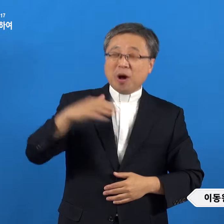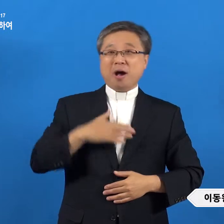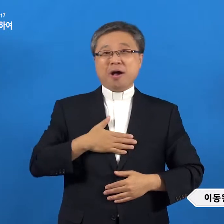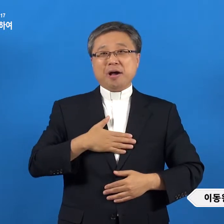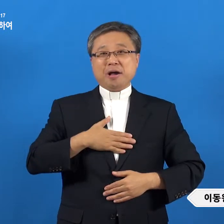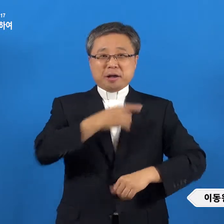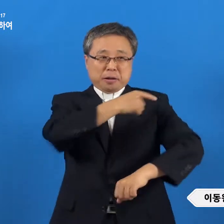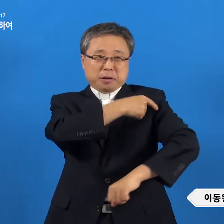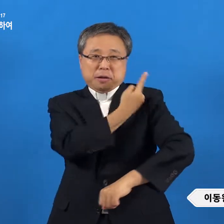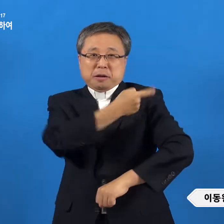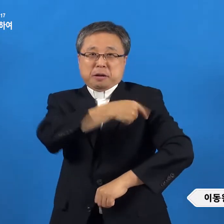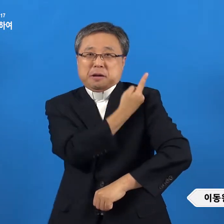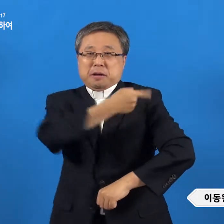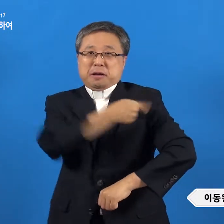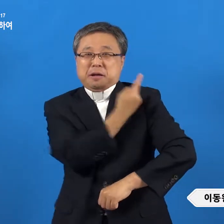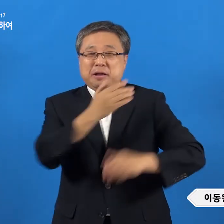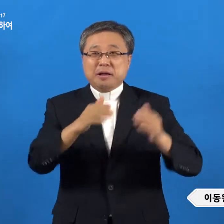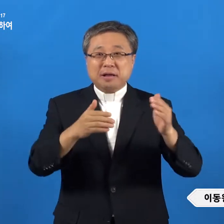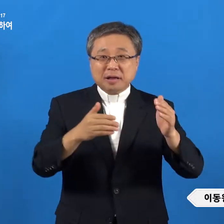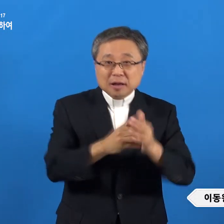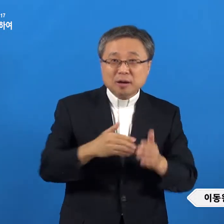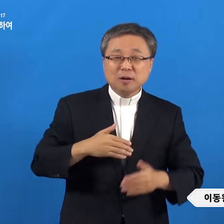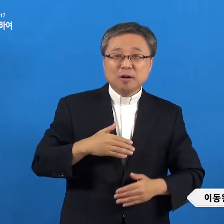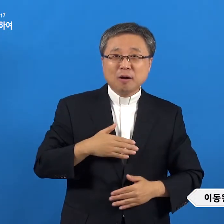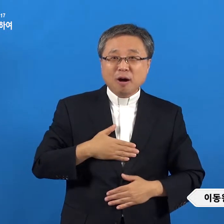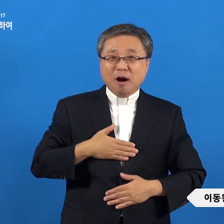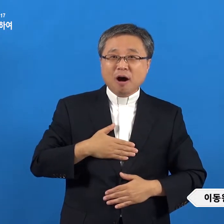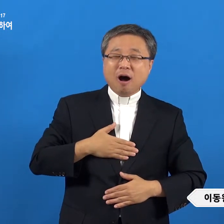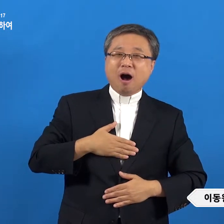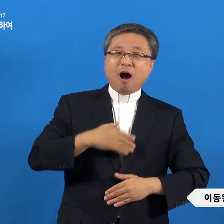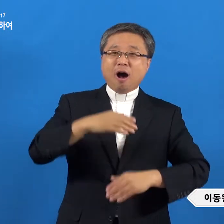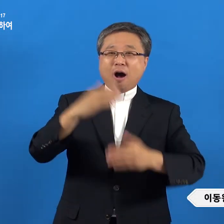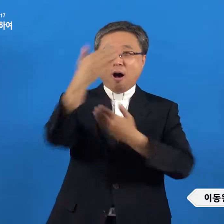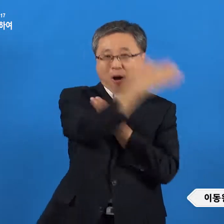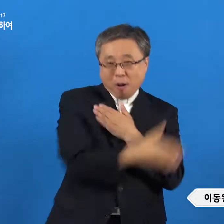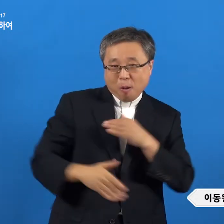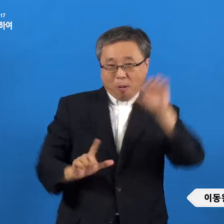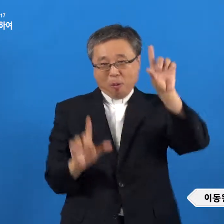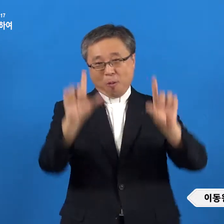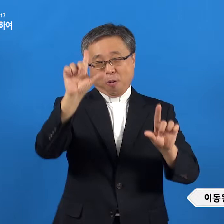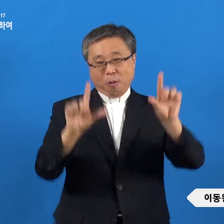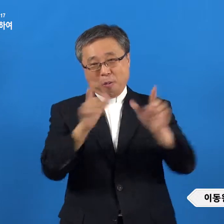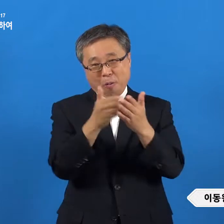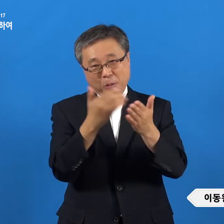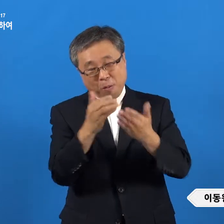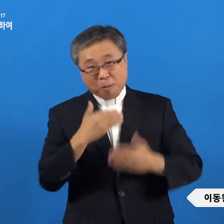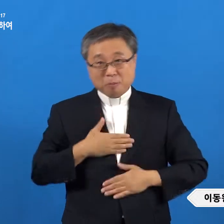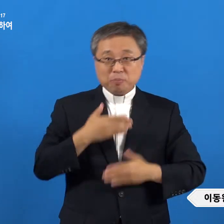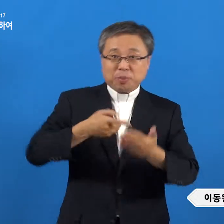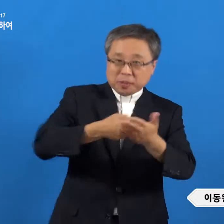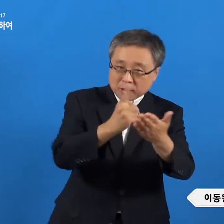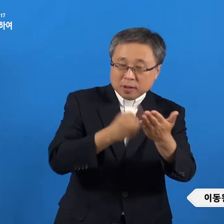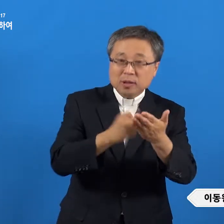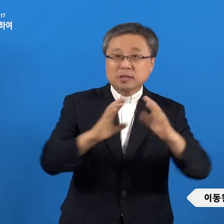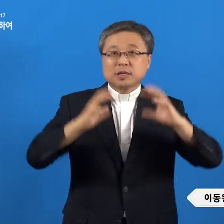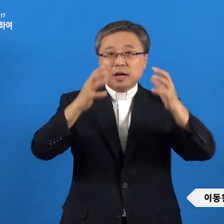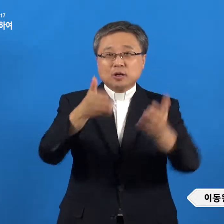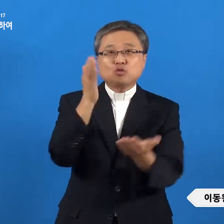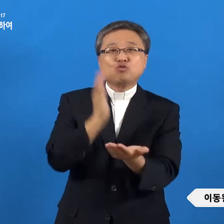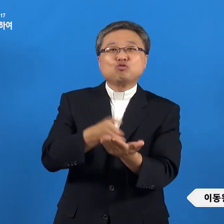새겼어요. 여기다가요. 태투를 새겼어요. 그래서 세계 뉴스를 탔습니다. 그리고 그는 그